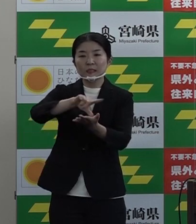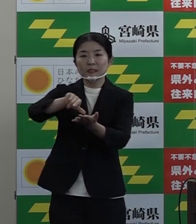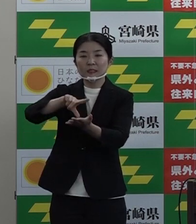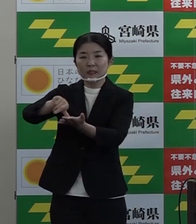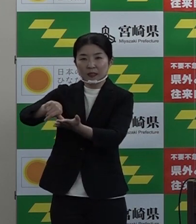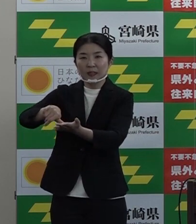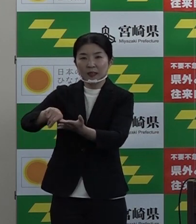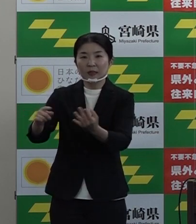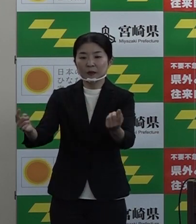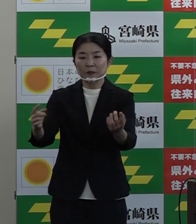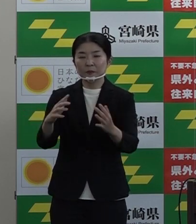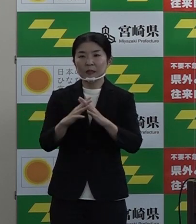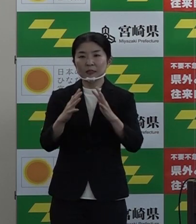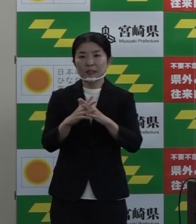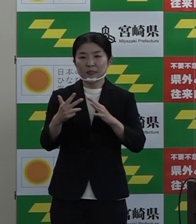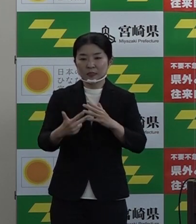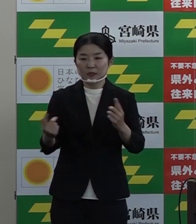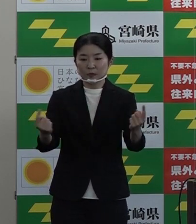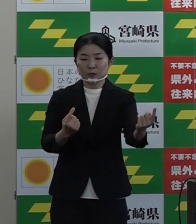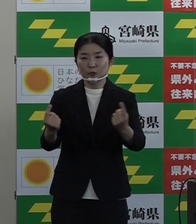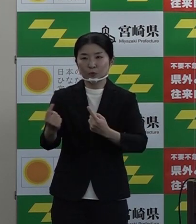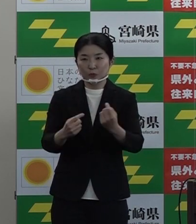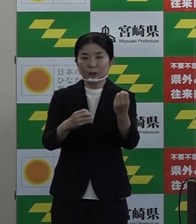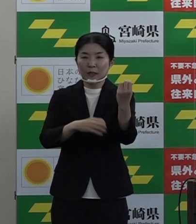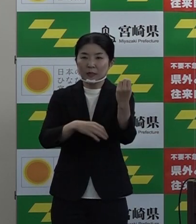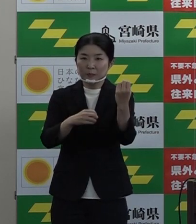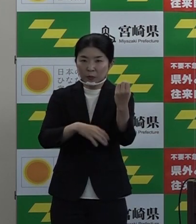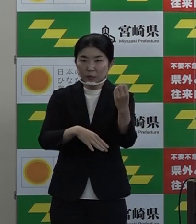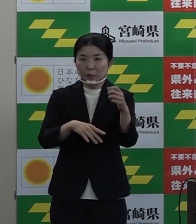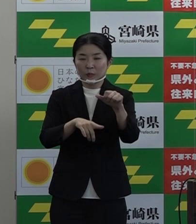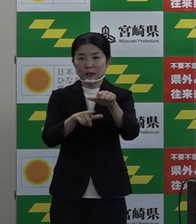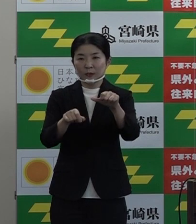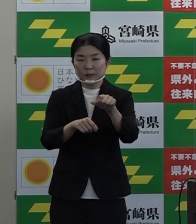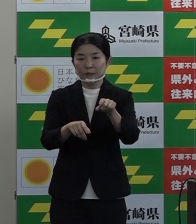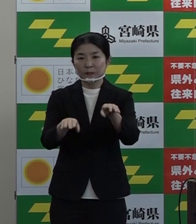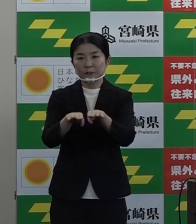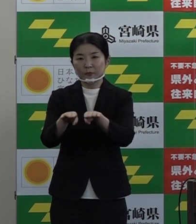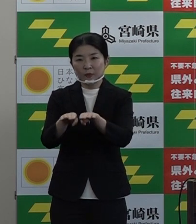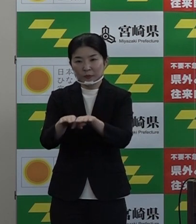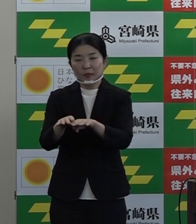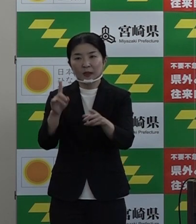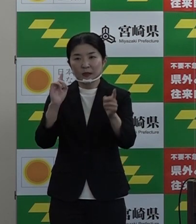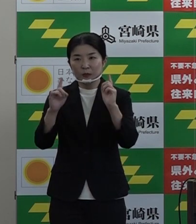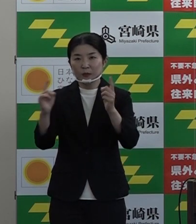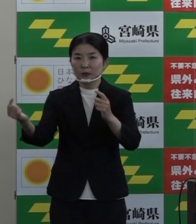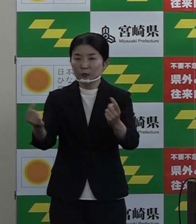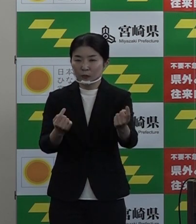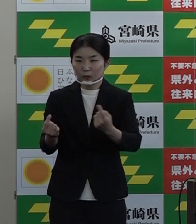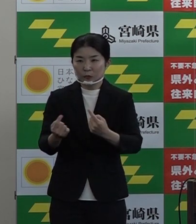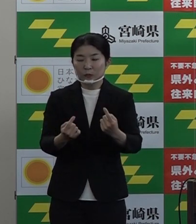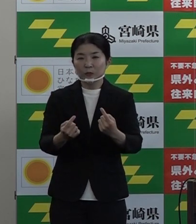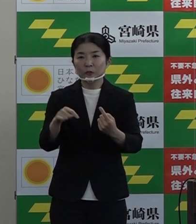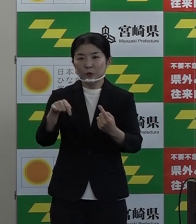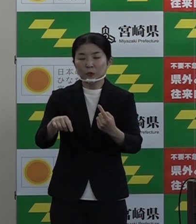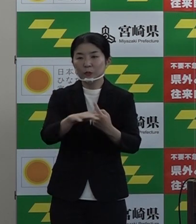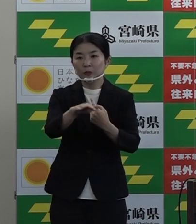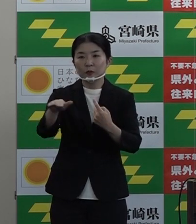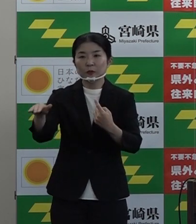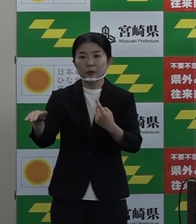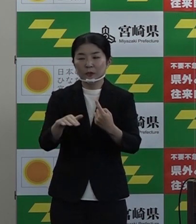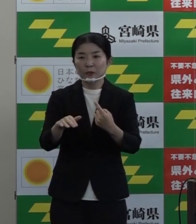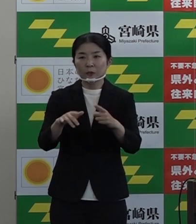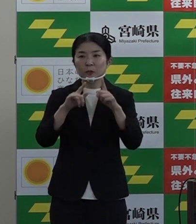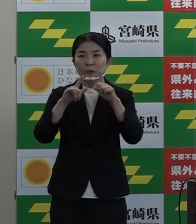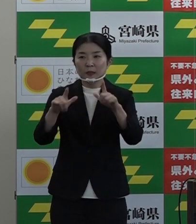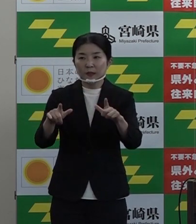るというパターンも多いと思うんですね。買い物とか連休ということで、やはりそういった形へのそういった人たちへの呼びかけというの